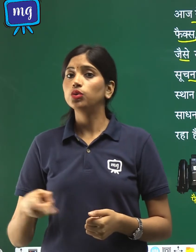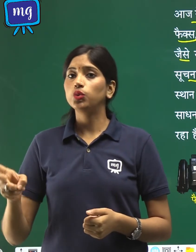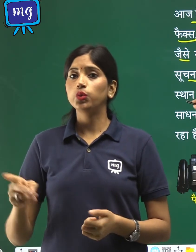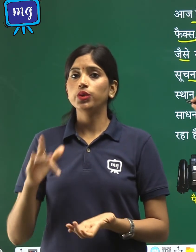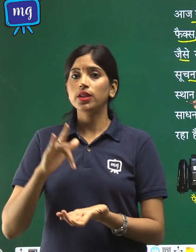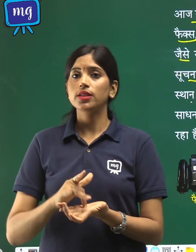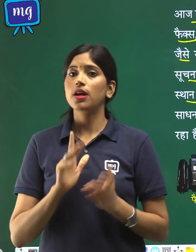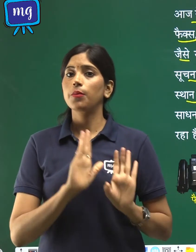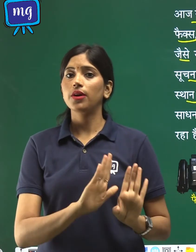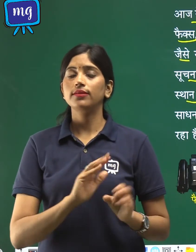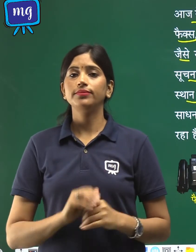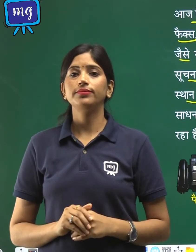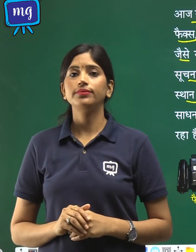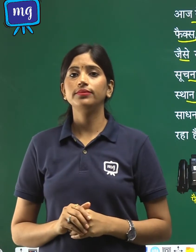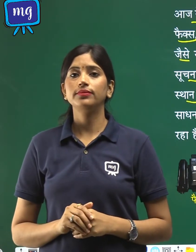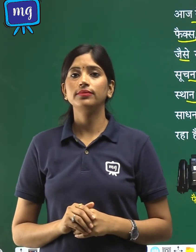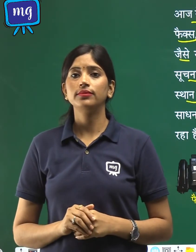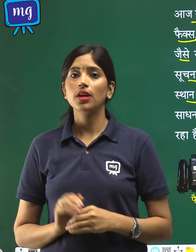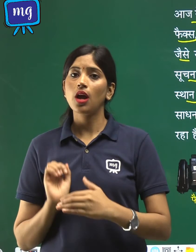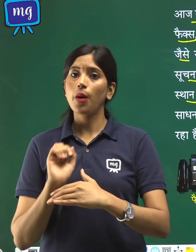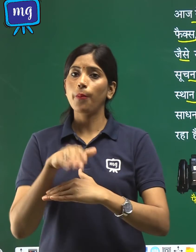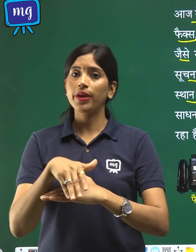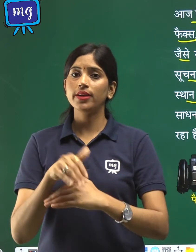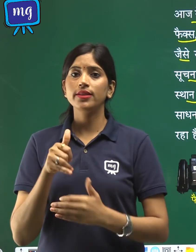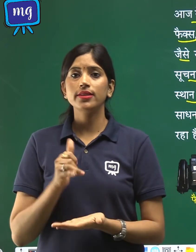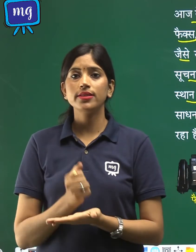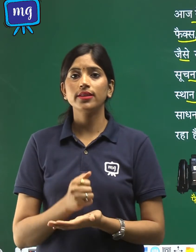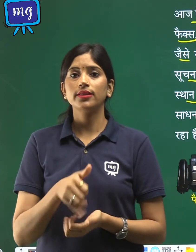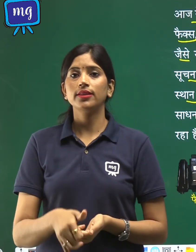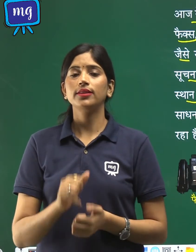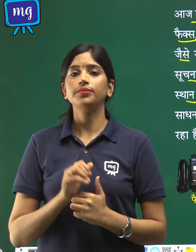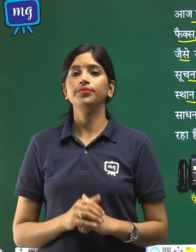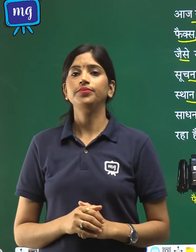दूसरे स्थान पर भेज सकते हैं।